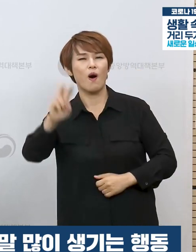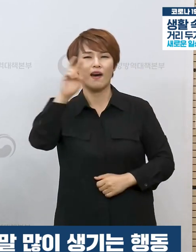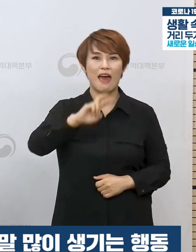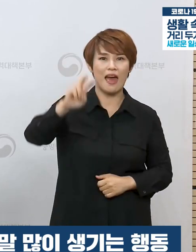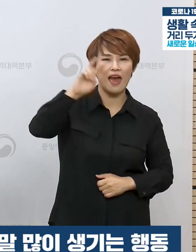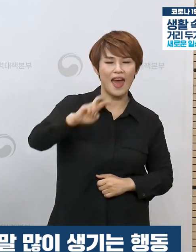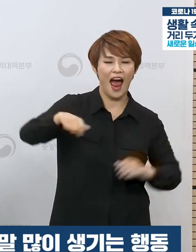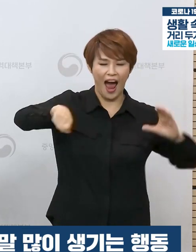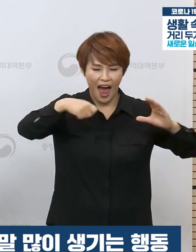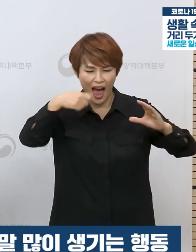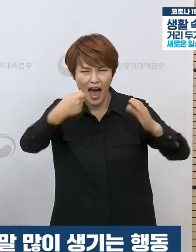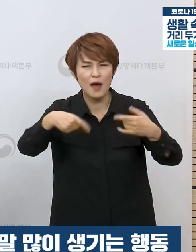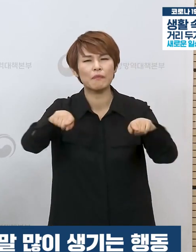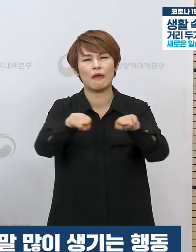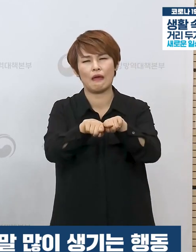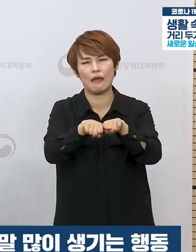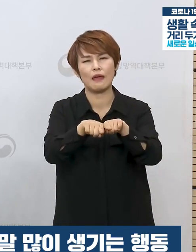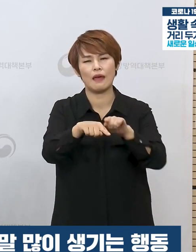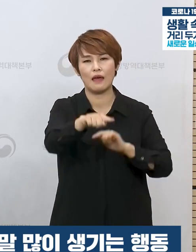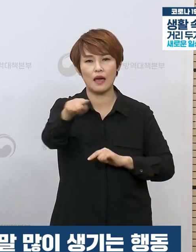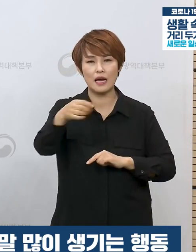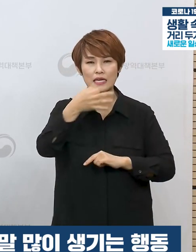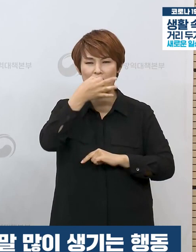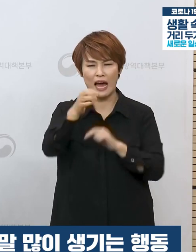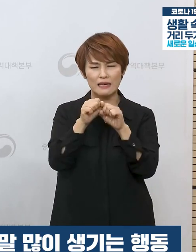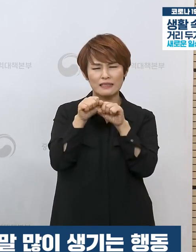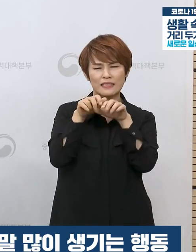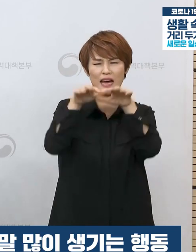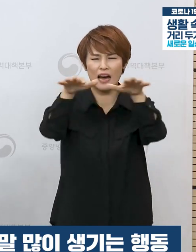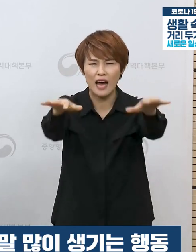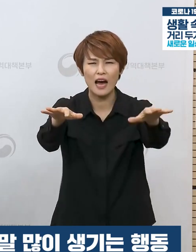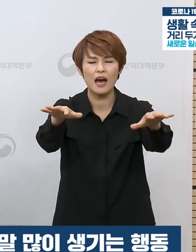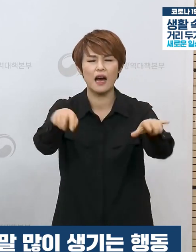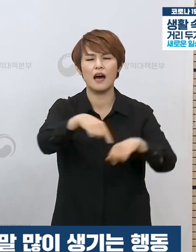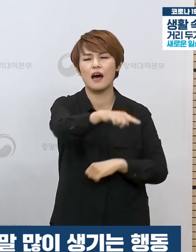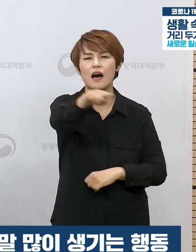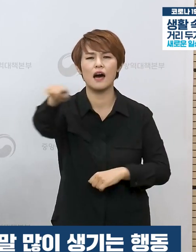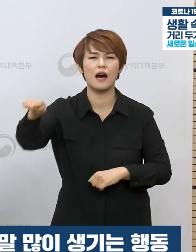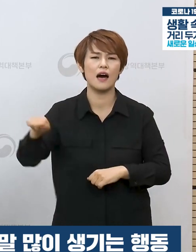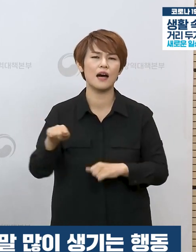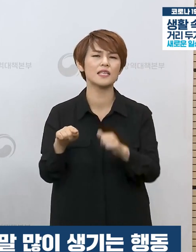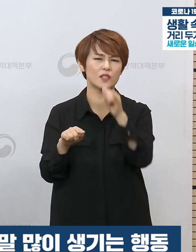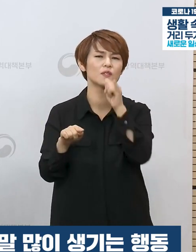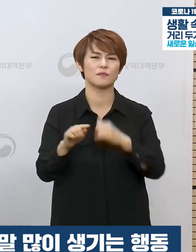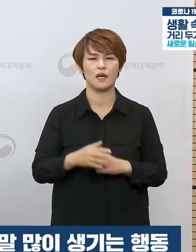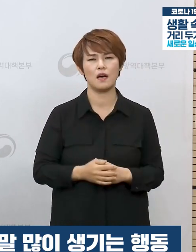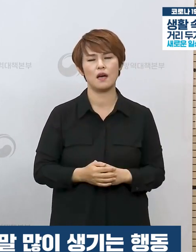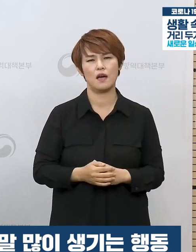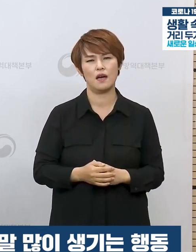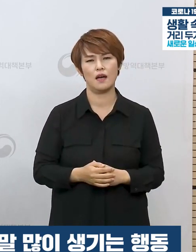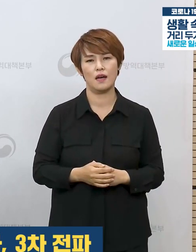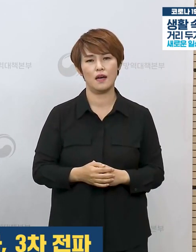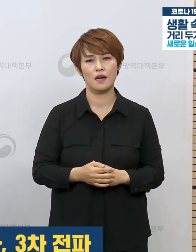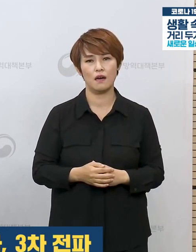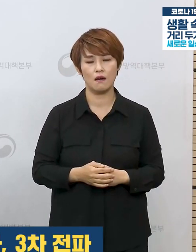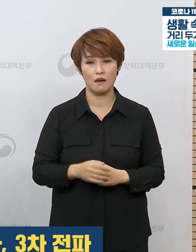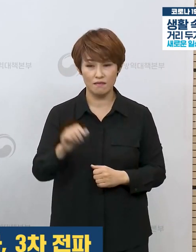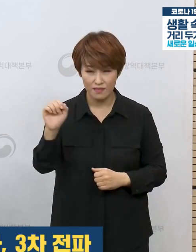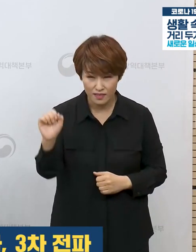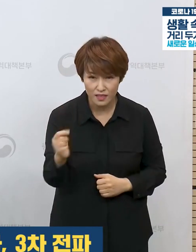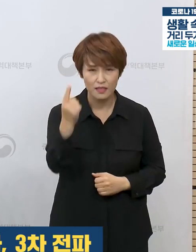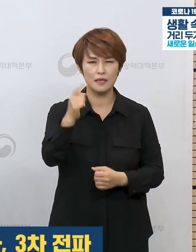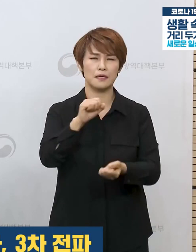부르기나 음식 섭취 같은 그런 비말이 많이 생기는 그런 행동이 장시간 있었기 때문에